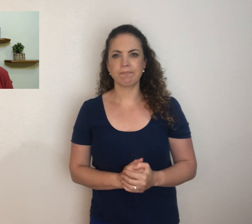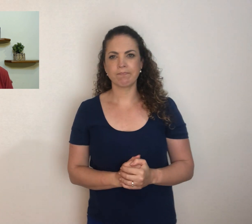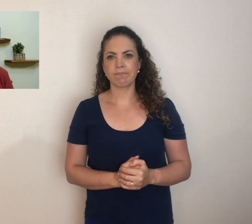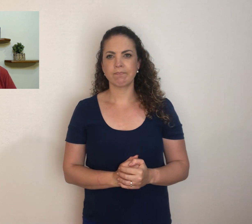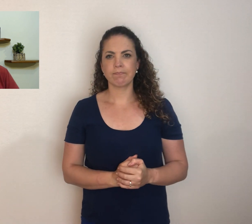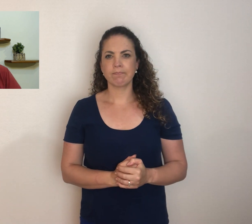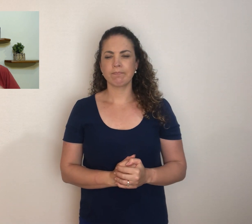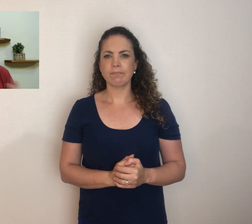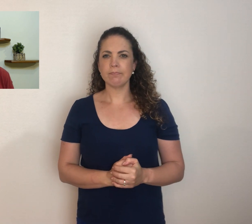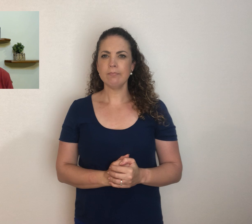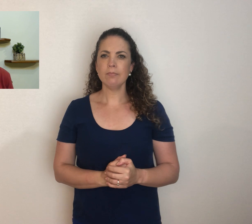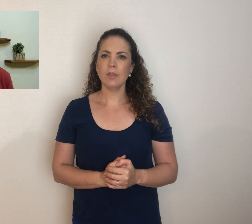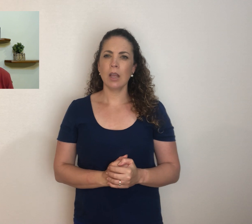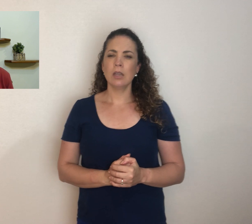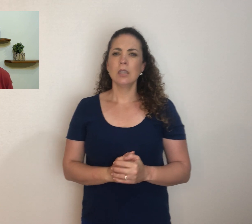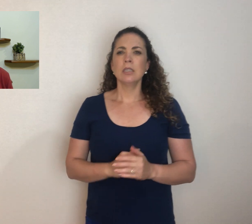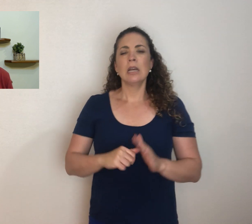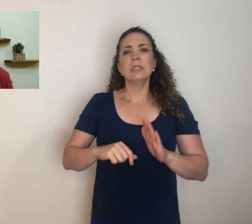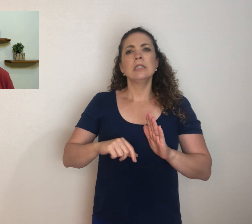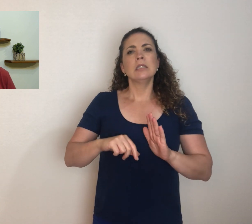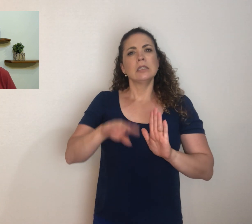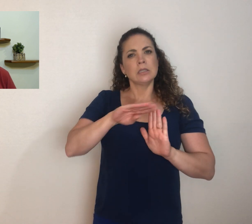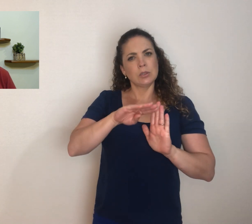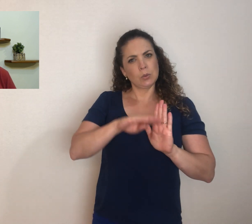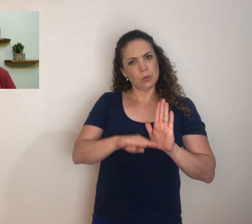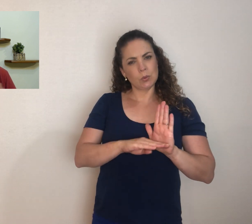segue falando que os homens se tornaram avarentos.